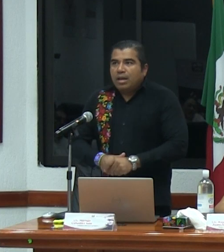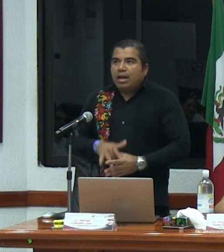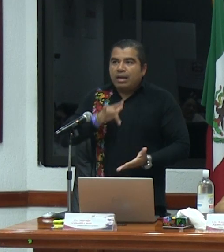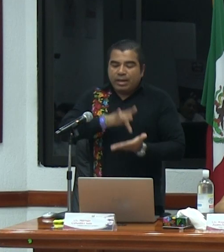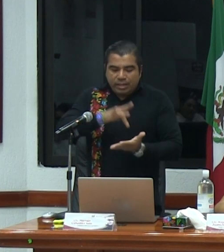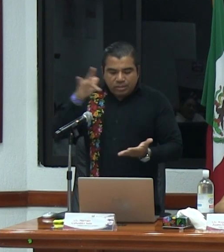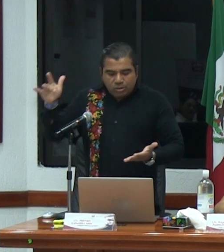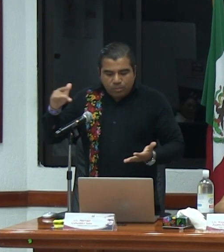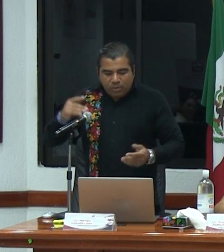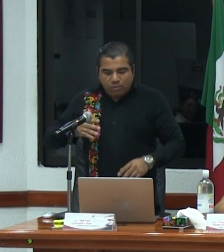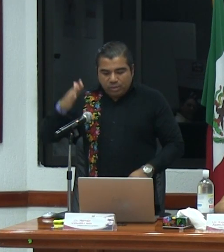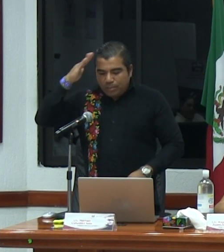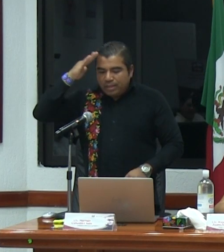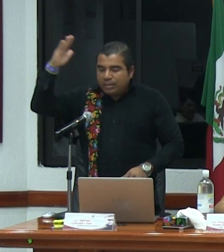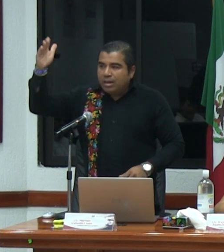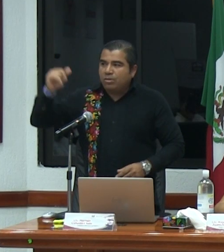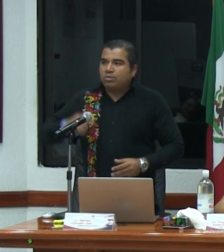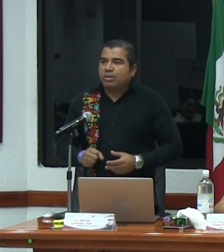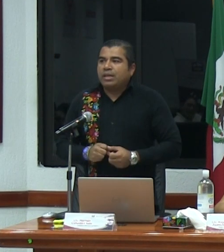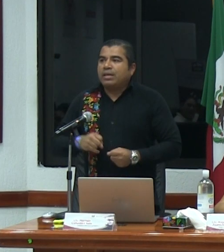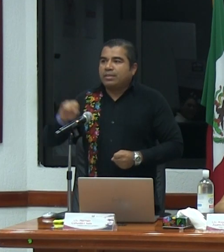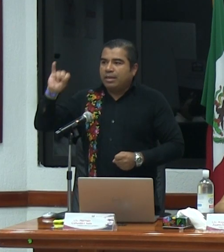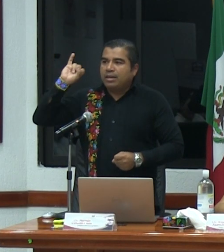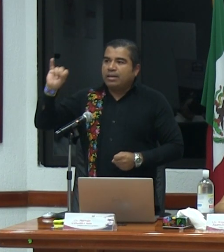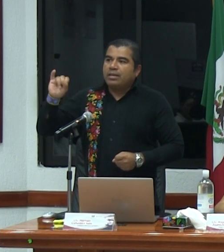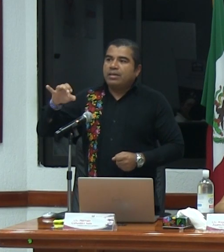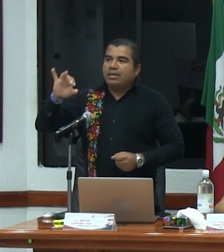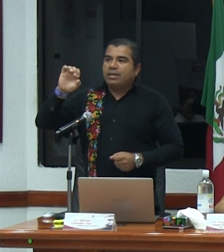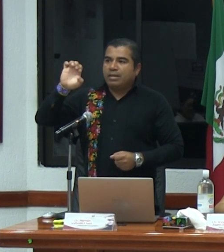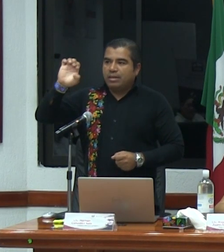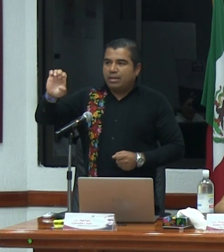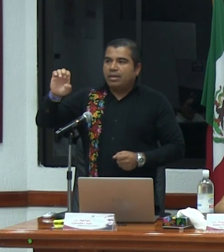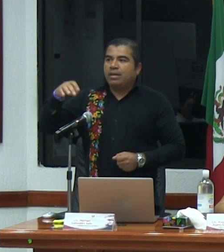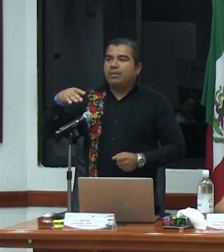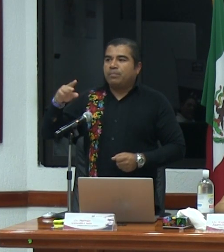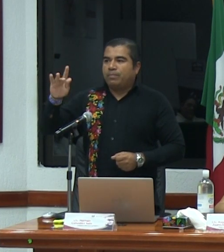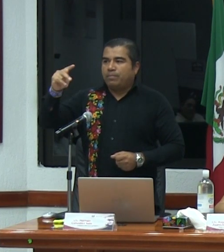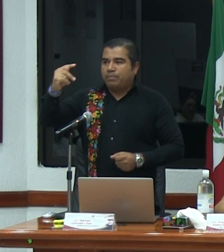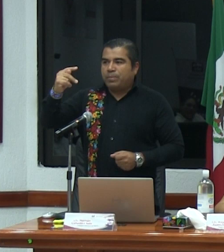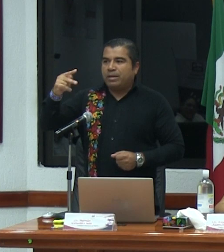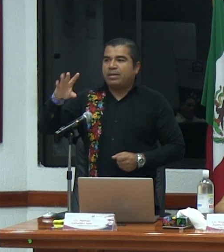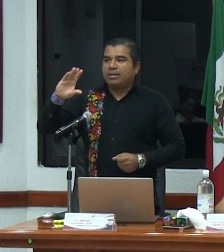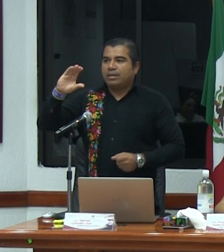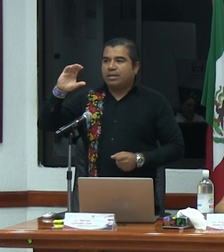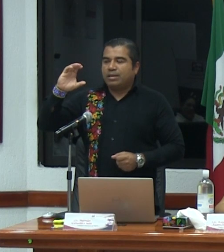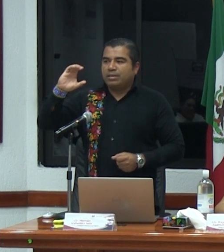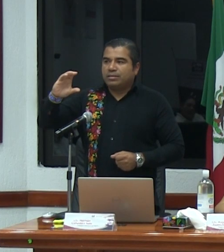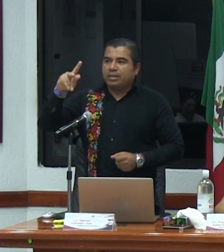Agradezco profundamente a las autoridades del IEPC